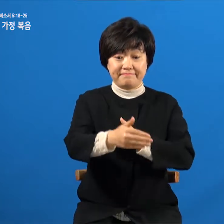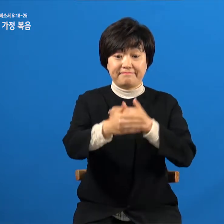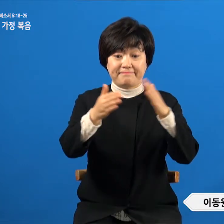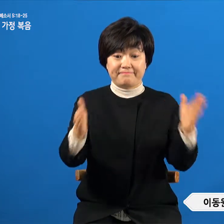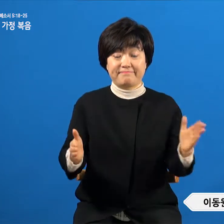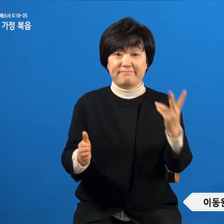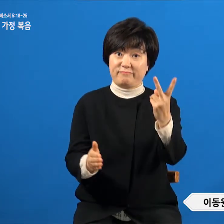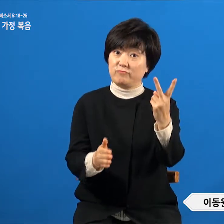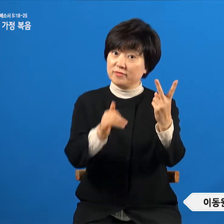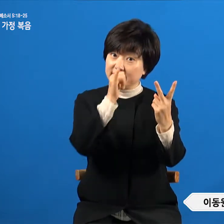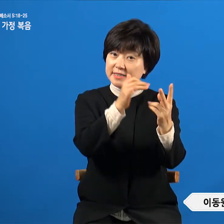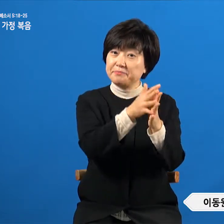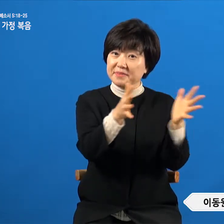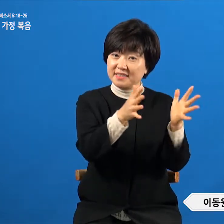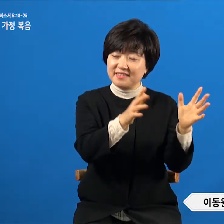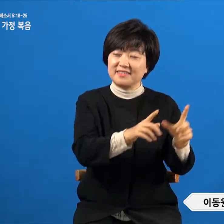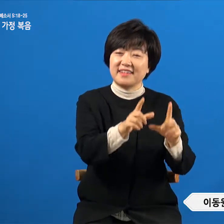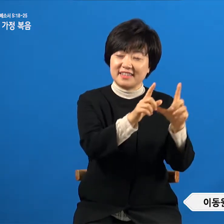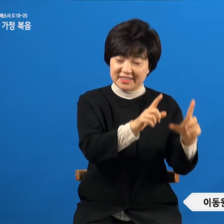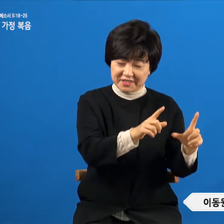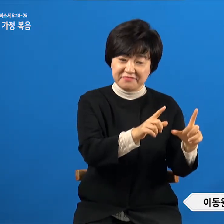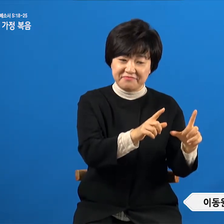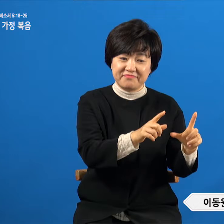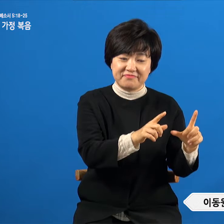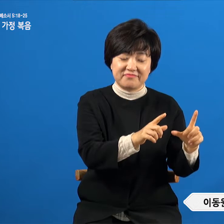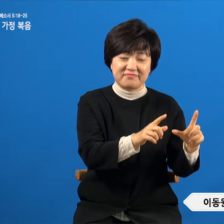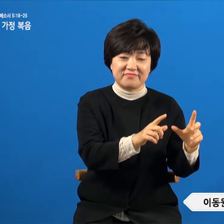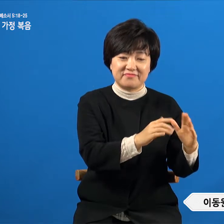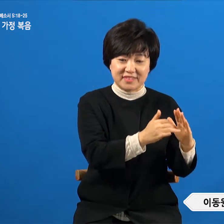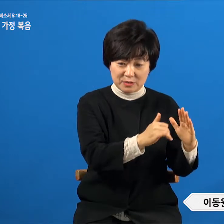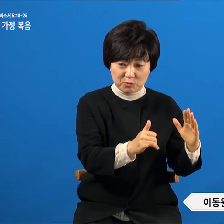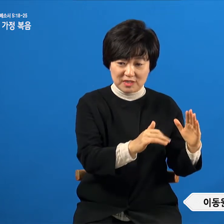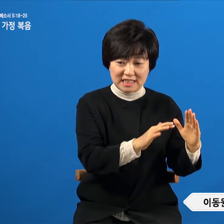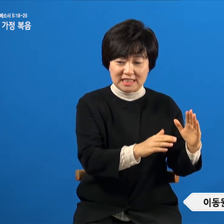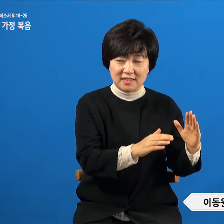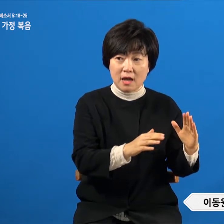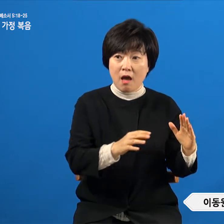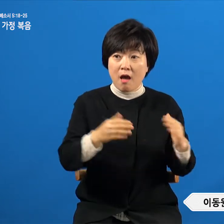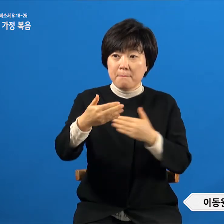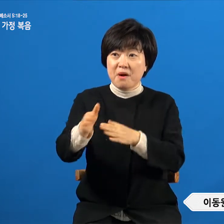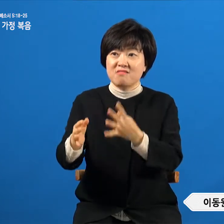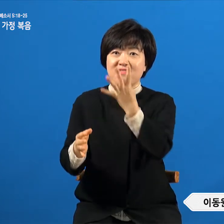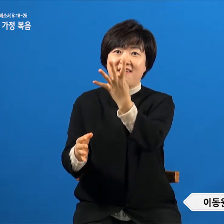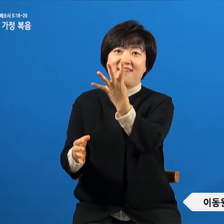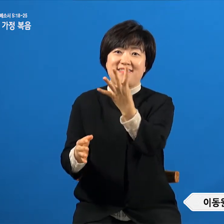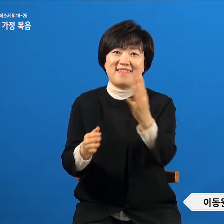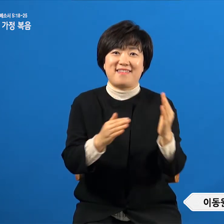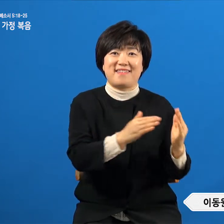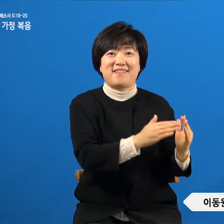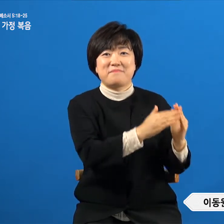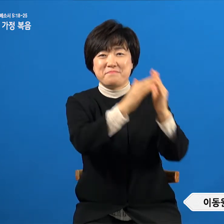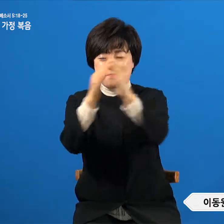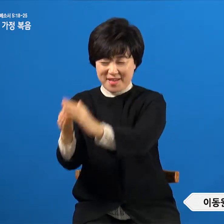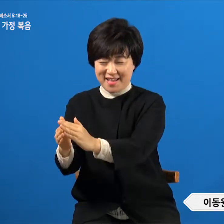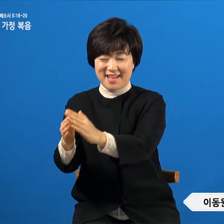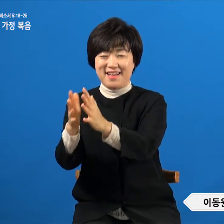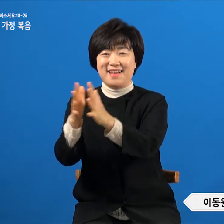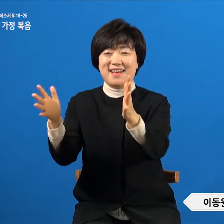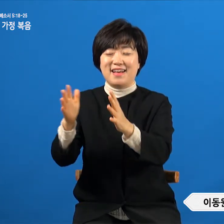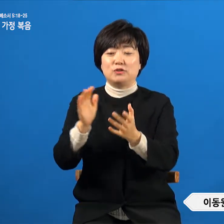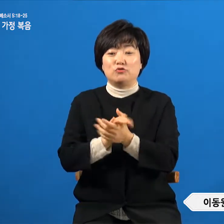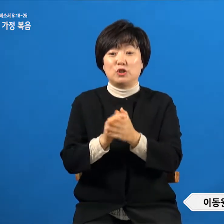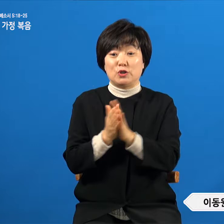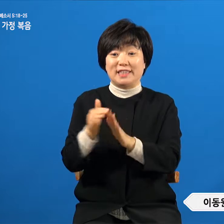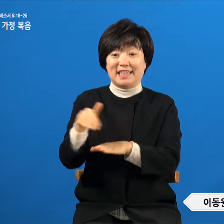방이 2개 있는 아파트에 살던 한 가정이 방 4개짜리 아파트로 이사를 가게 되었습니다.